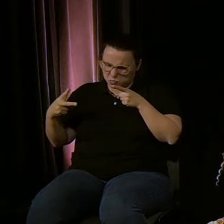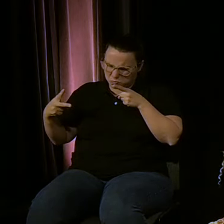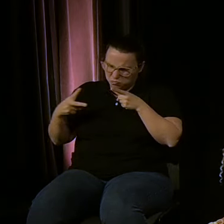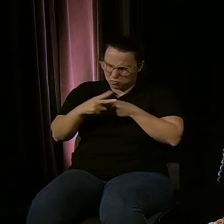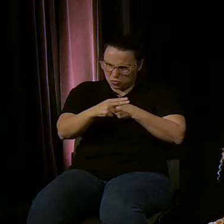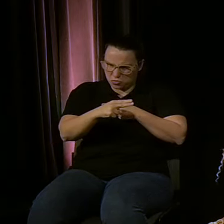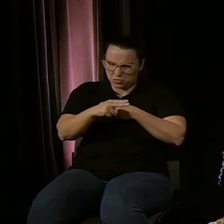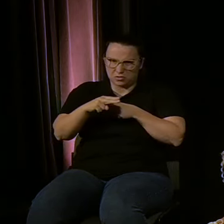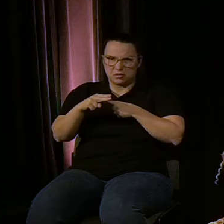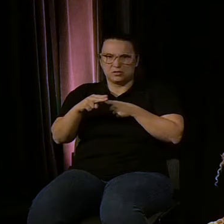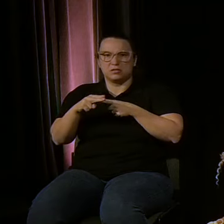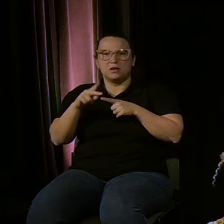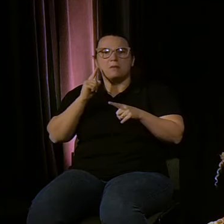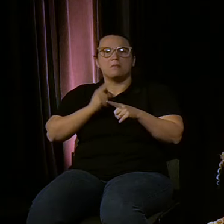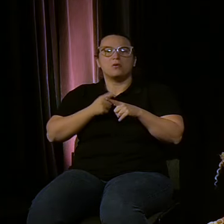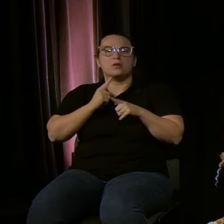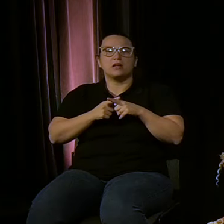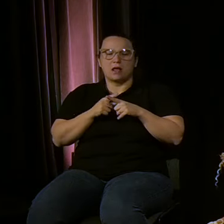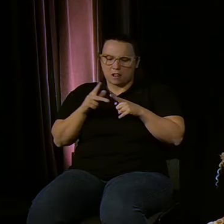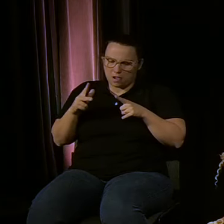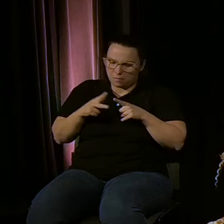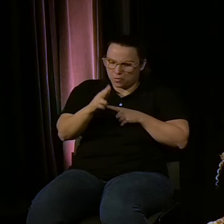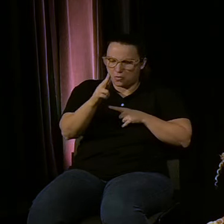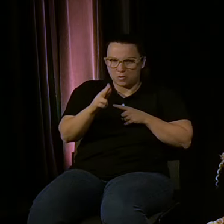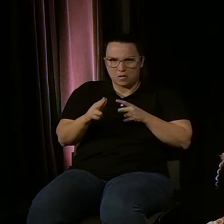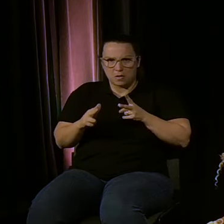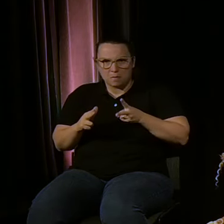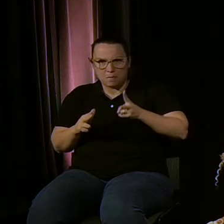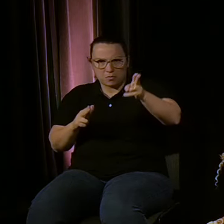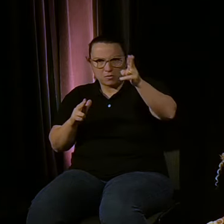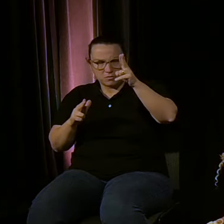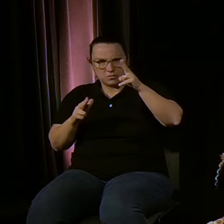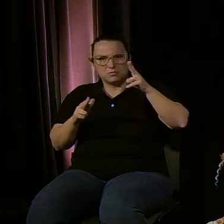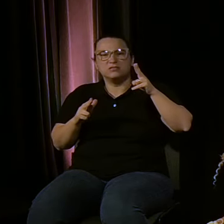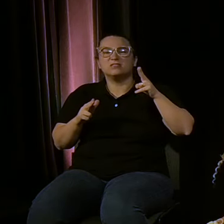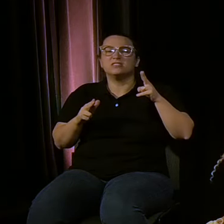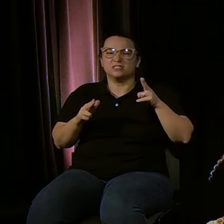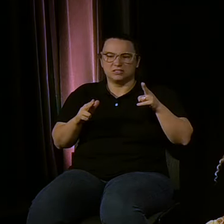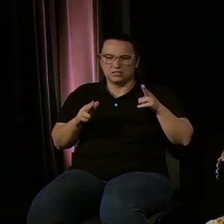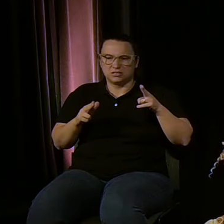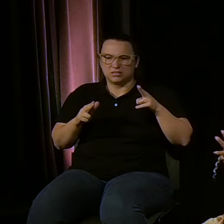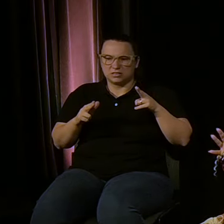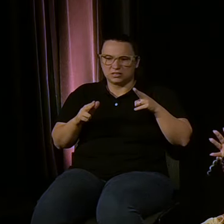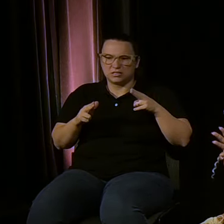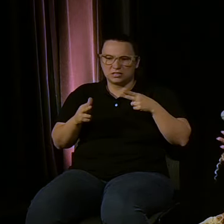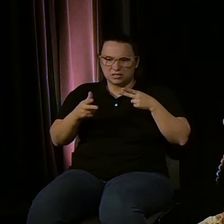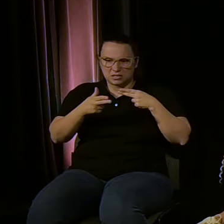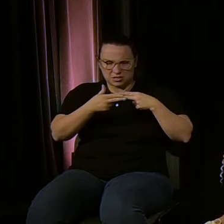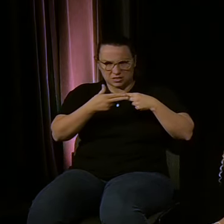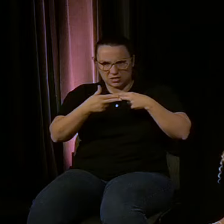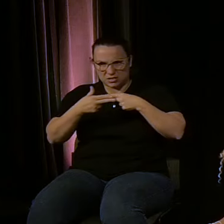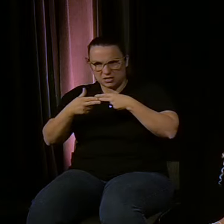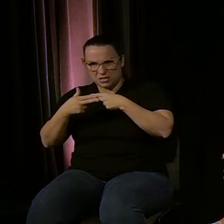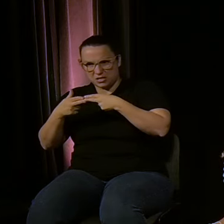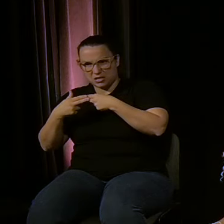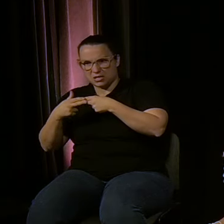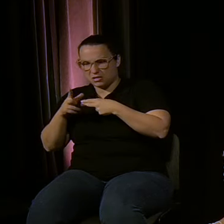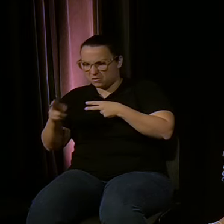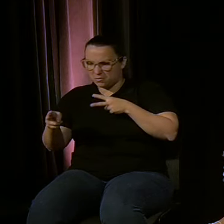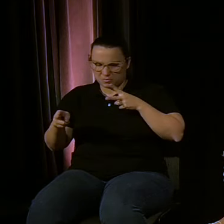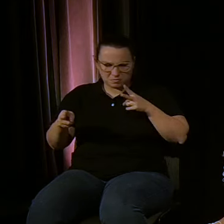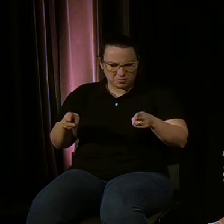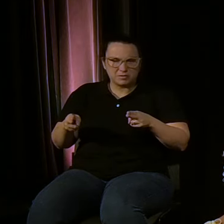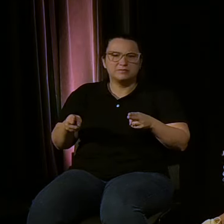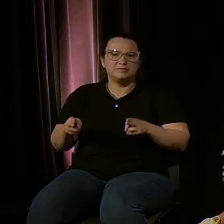brusco e tal... É justamente uma picotada da censura. E tem diversas outras cenas. É, provavelmente. A gente